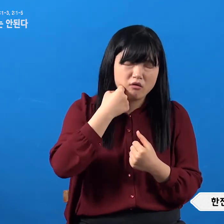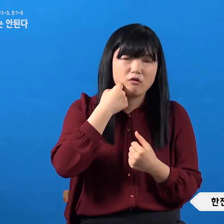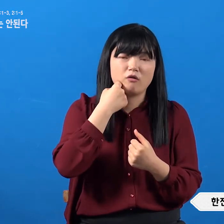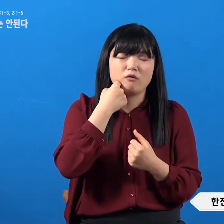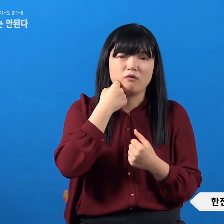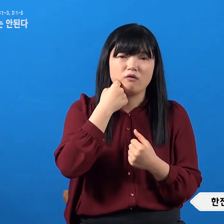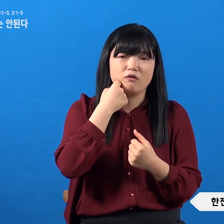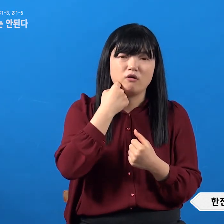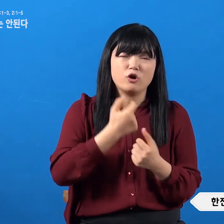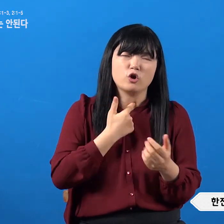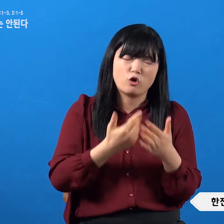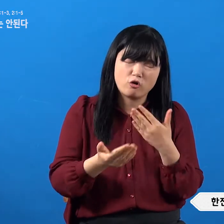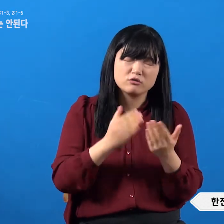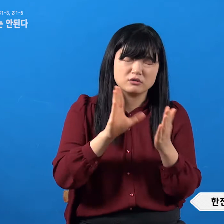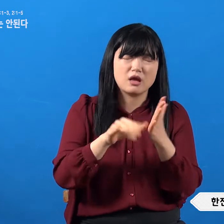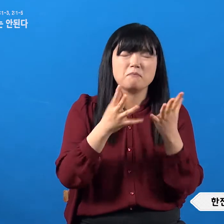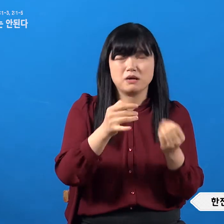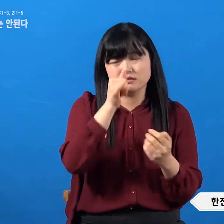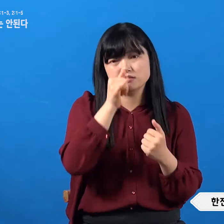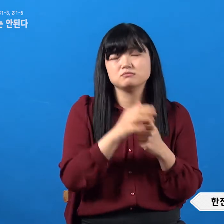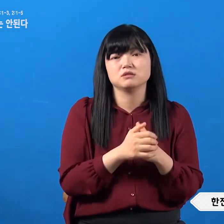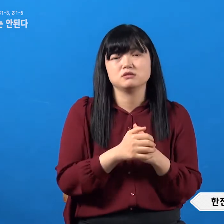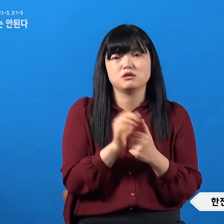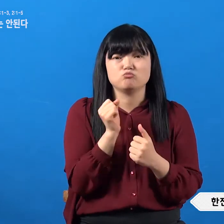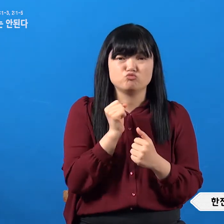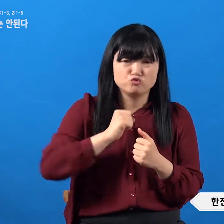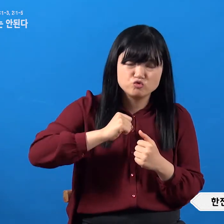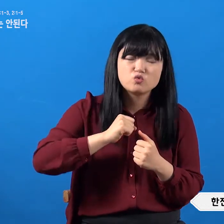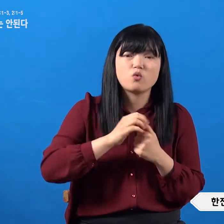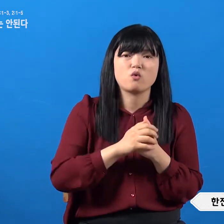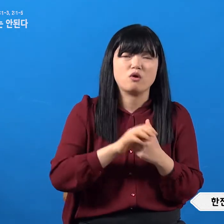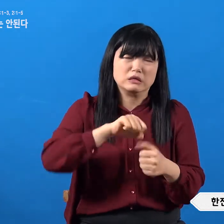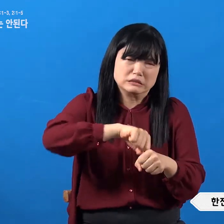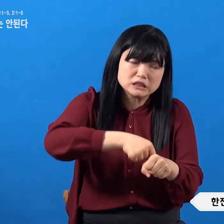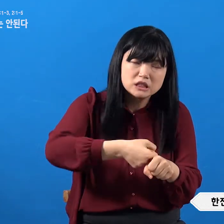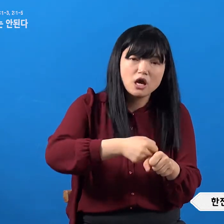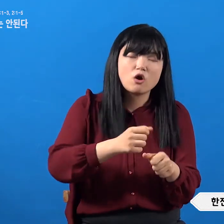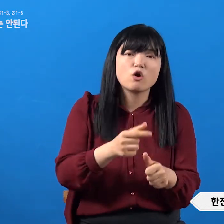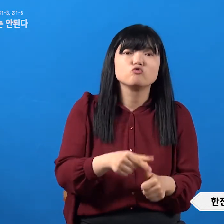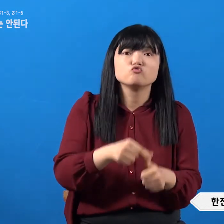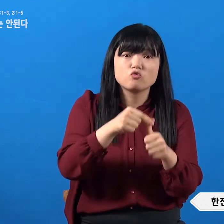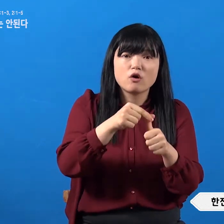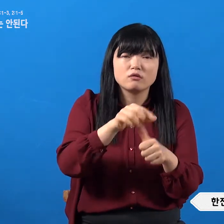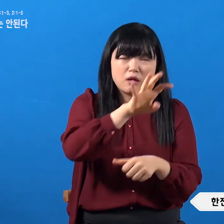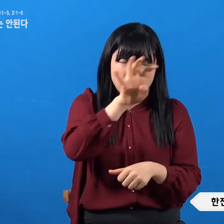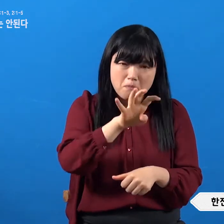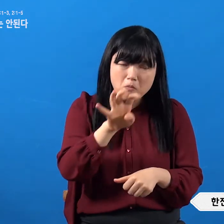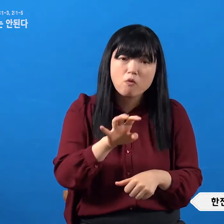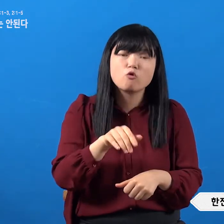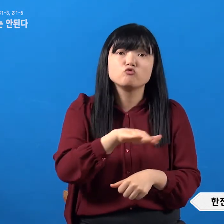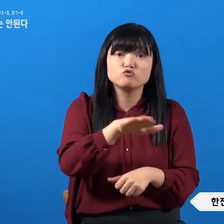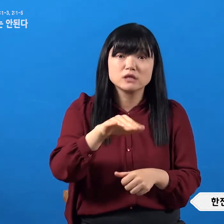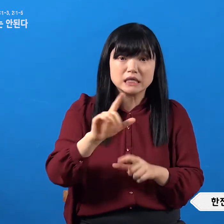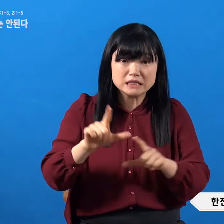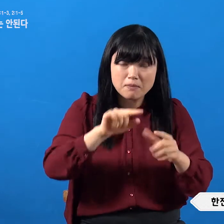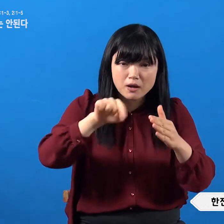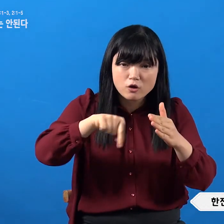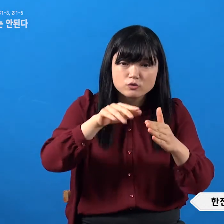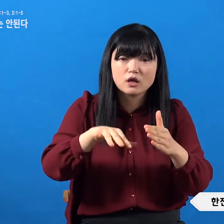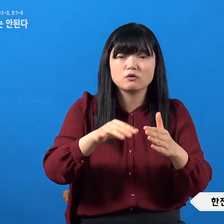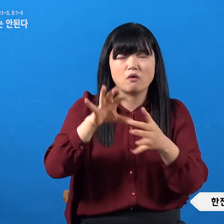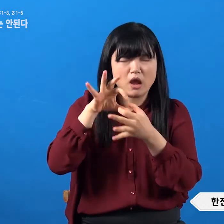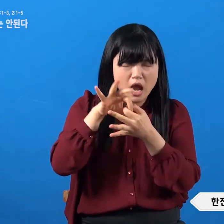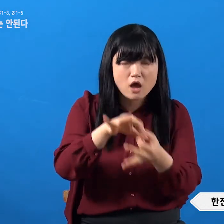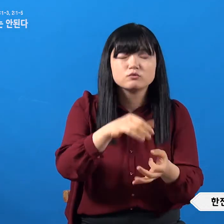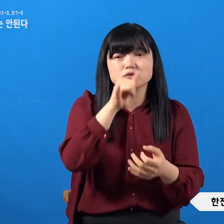어려움을 겪을 그런 때가 많습니다. 불순종과 징계와 구원의 사이클은 우리 삶에도 계속되고